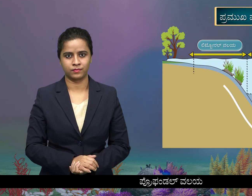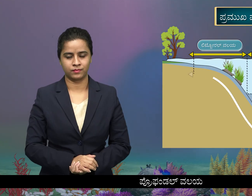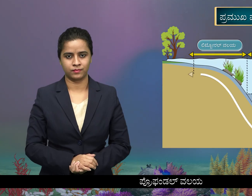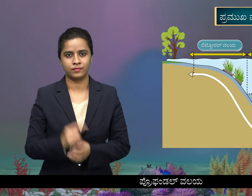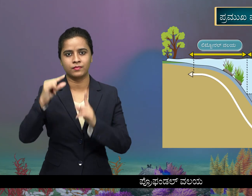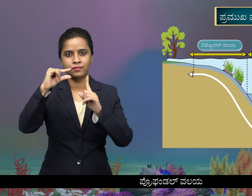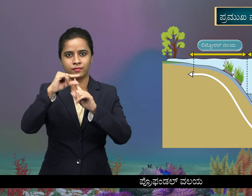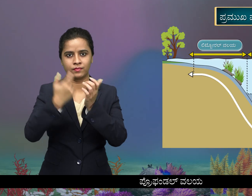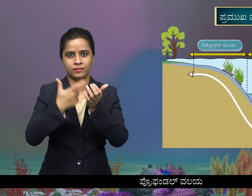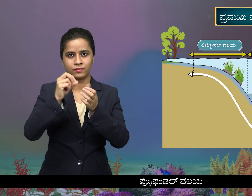ಪ್ರೊಫಂಡಲ್ ವಲಯ.